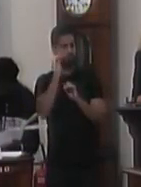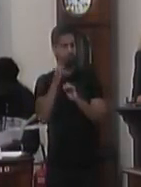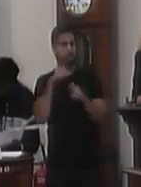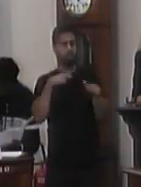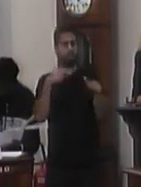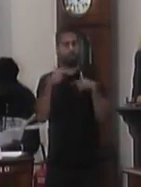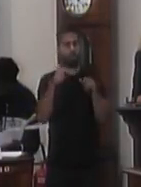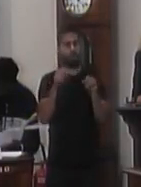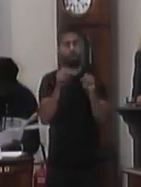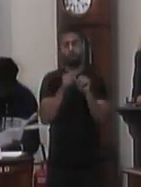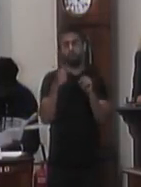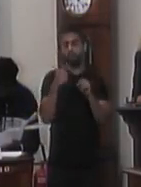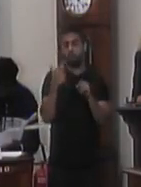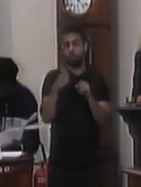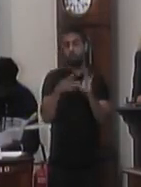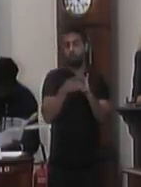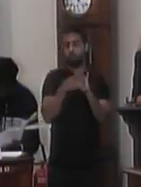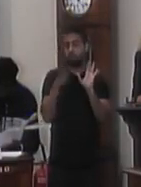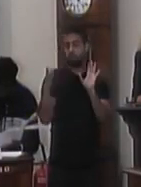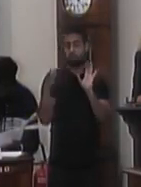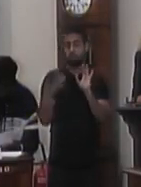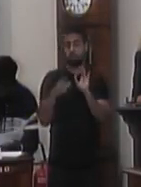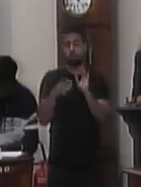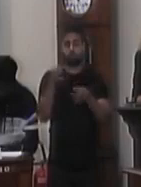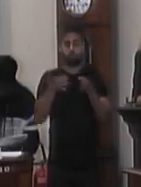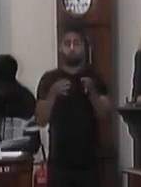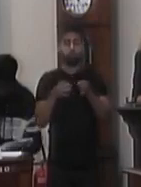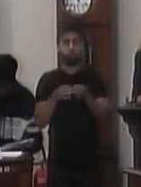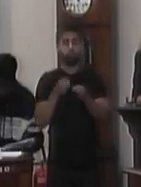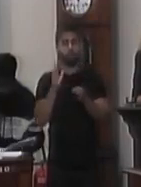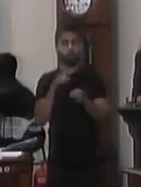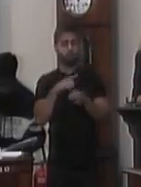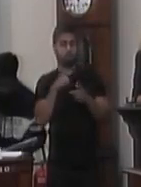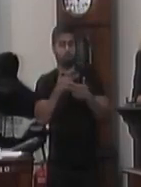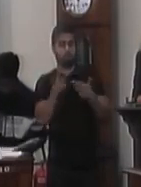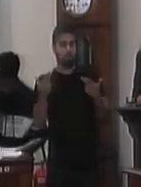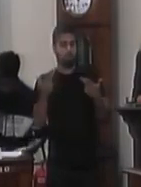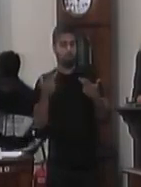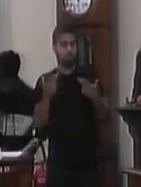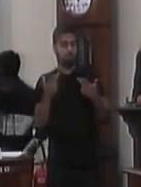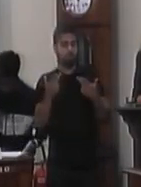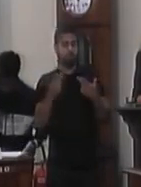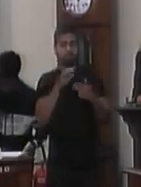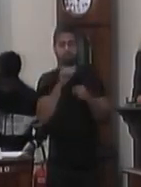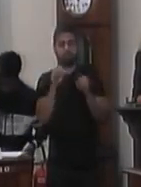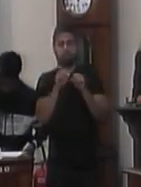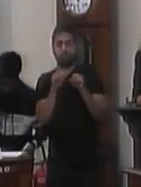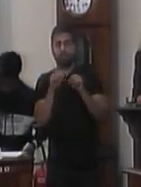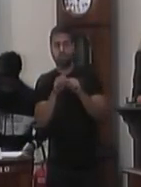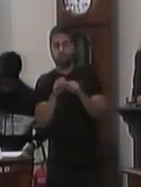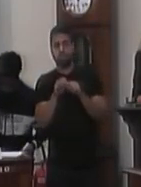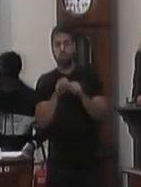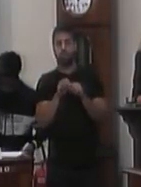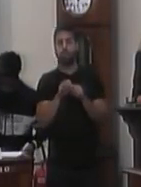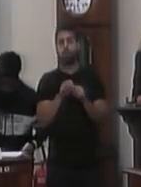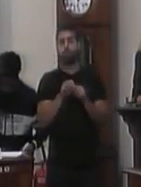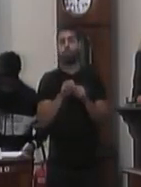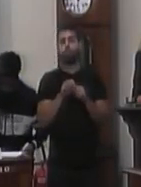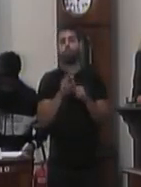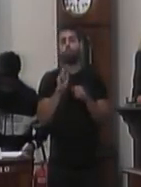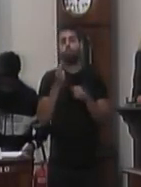sem autorização legislativa, alguma coisa já foi ventilado lá na Secretaria, se vai fazer com ou sem a